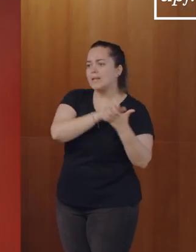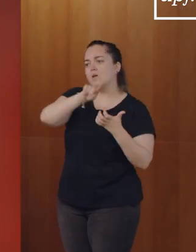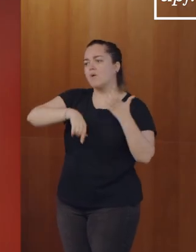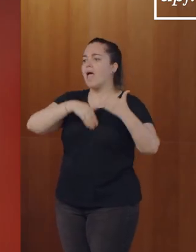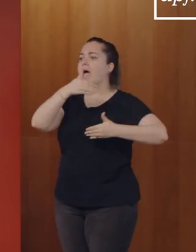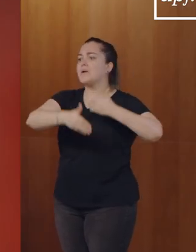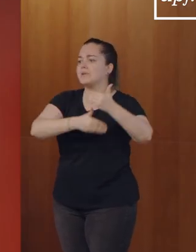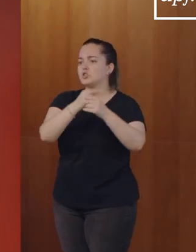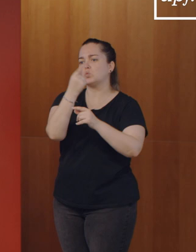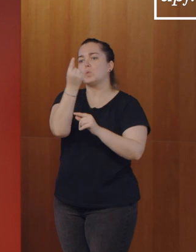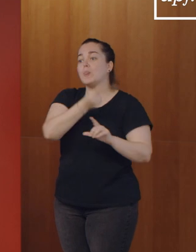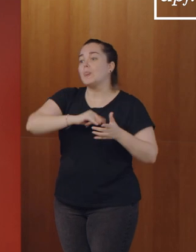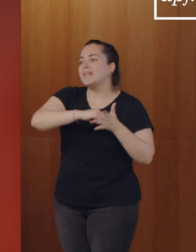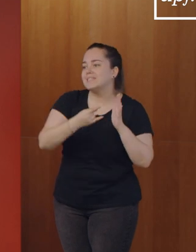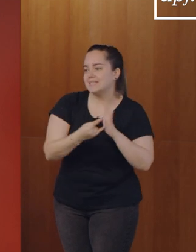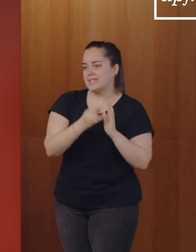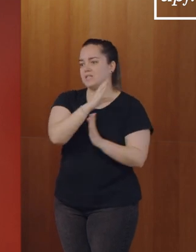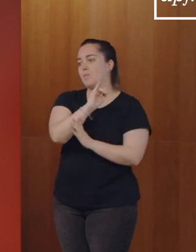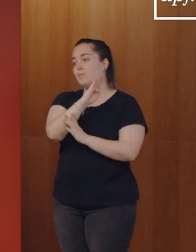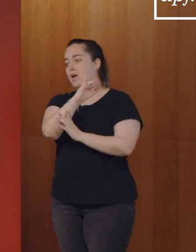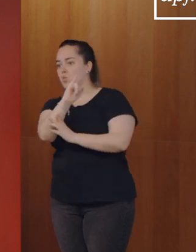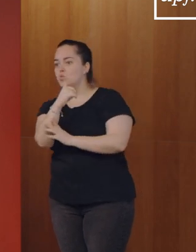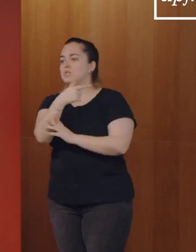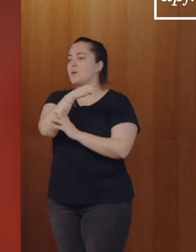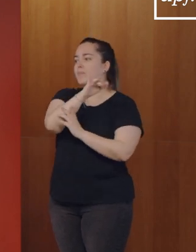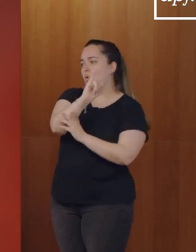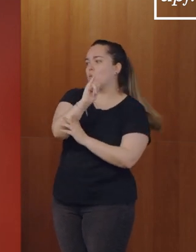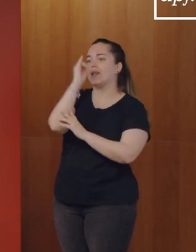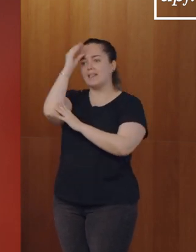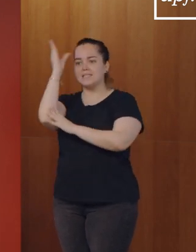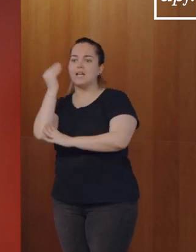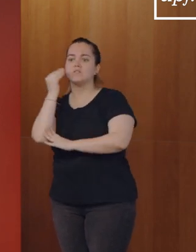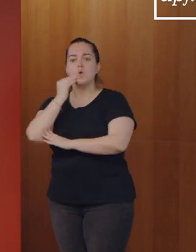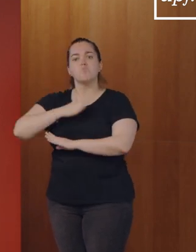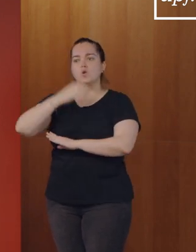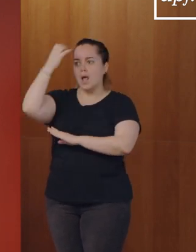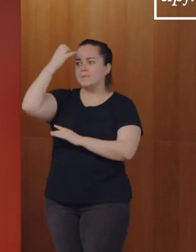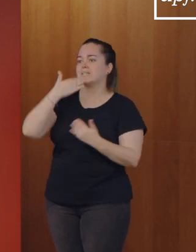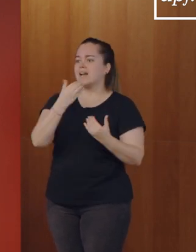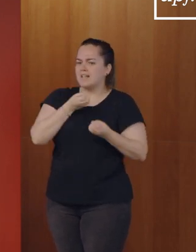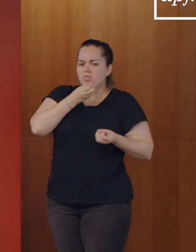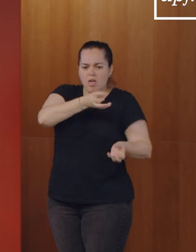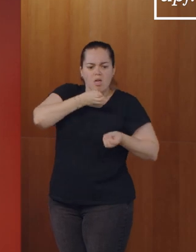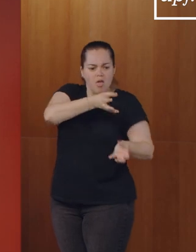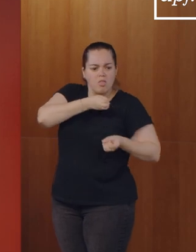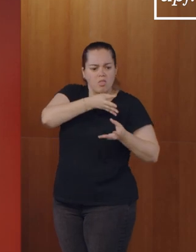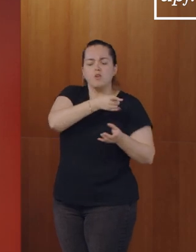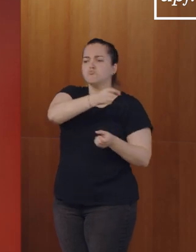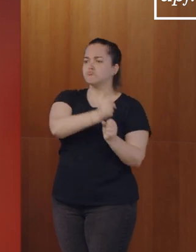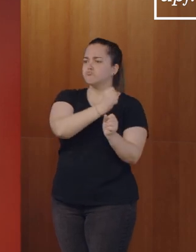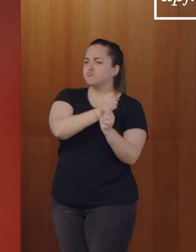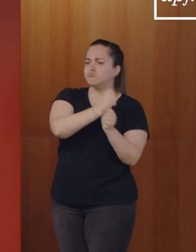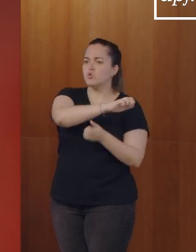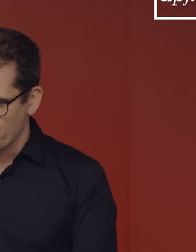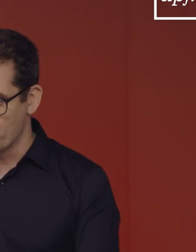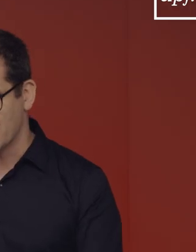de CPUs i GPUs han permès a la IA aprendre a partir de grans quantitats de dades i realitzar tasques complexes